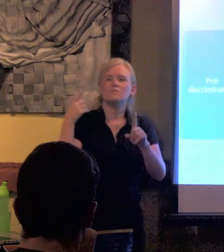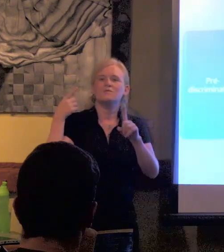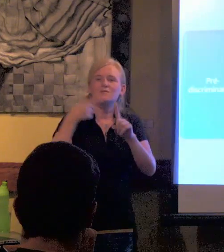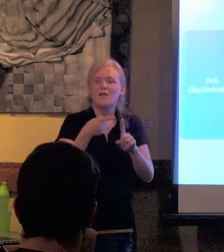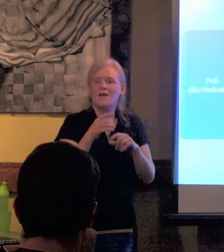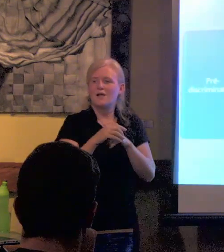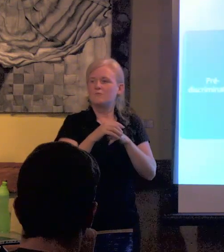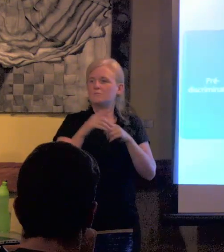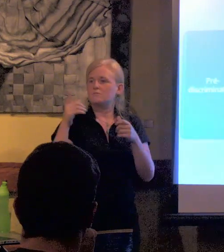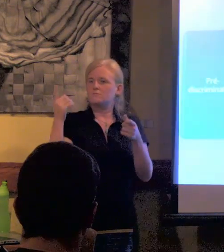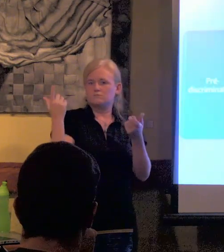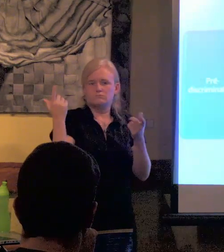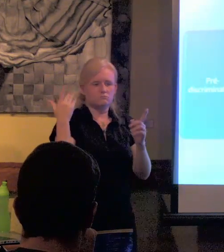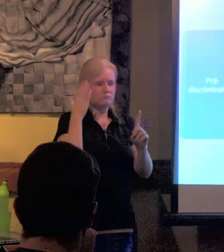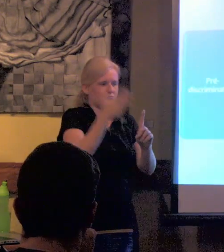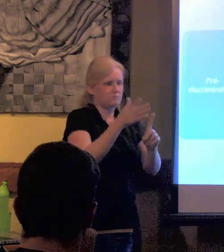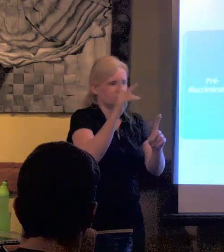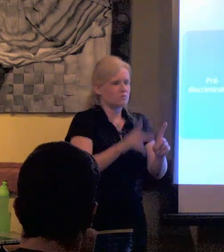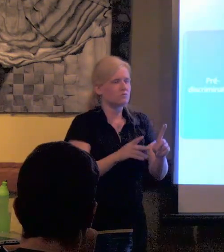Ensuite, il y a la discrimination directe. Je